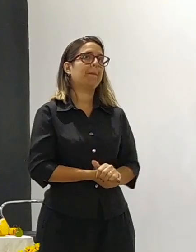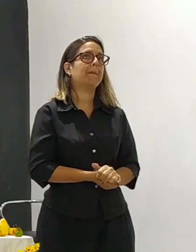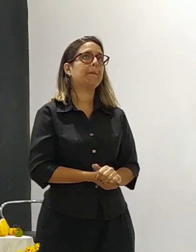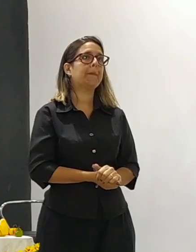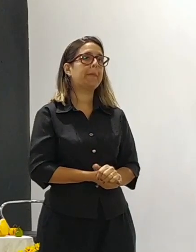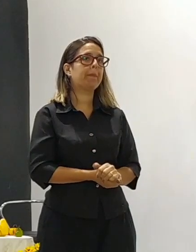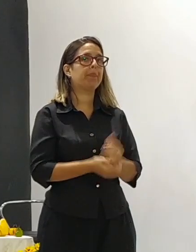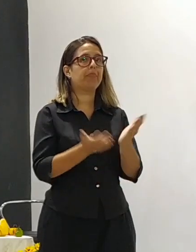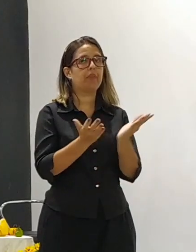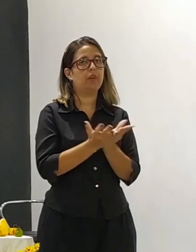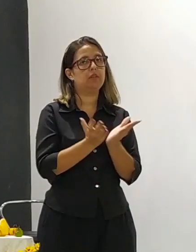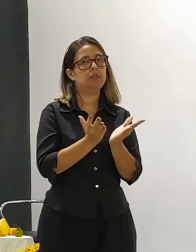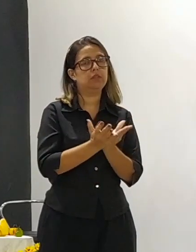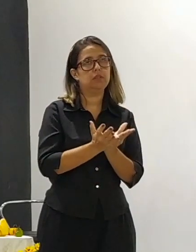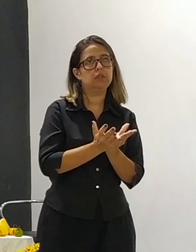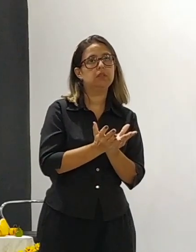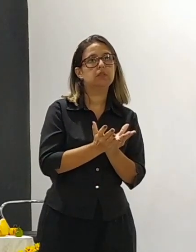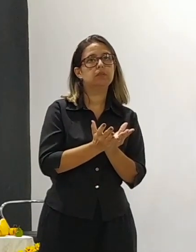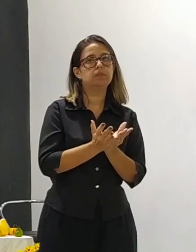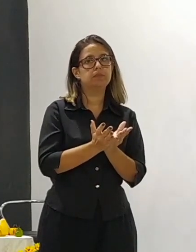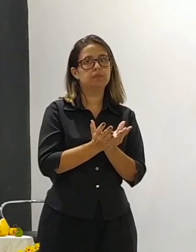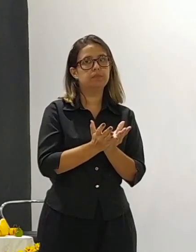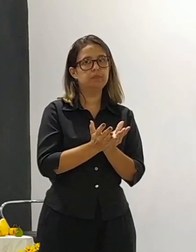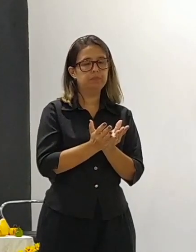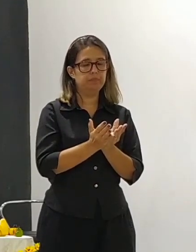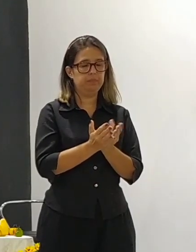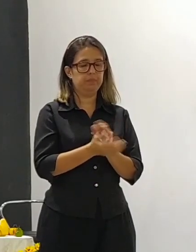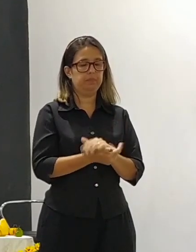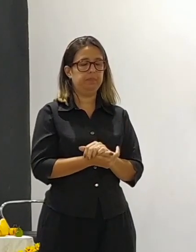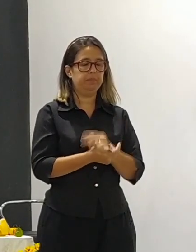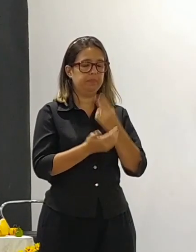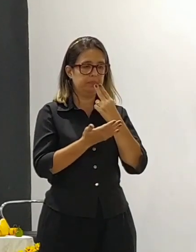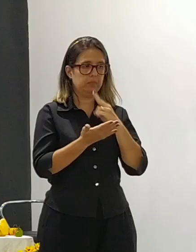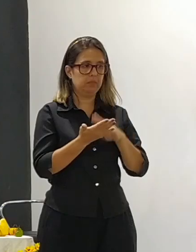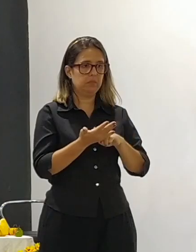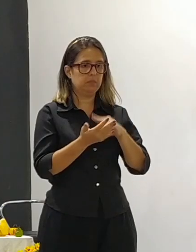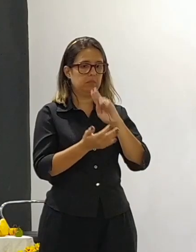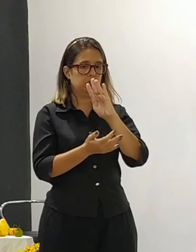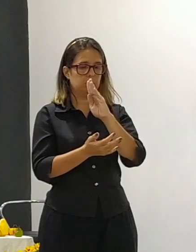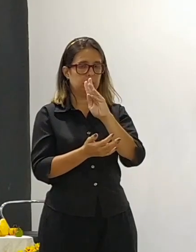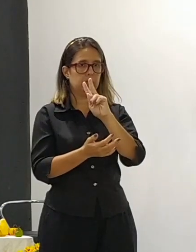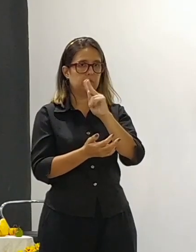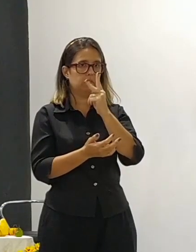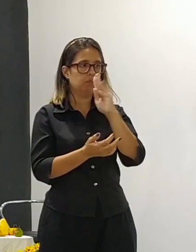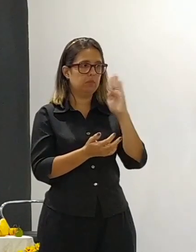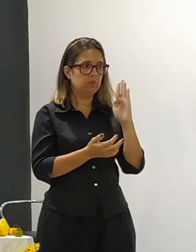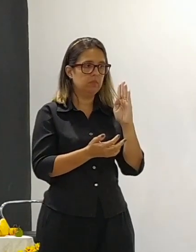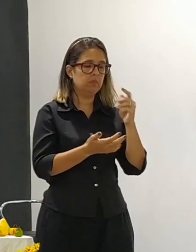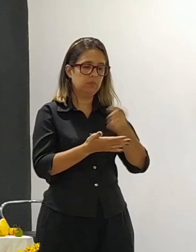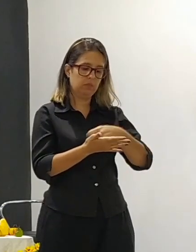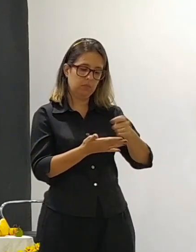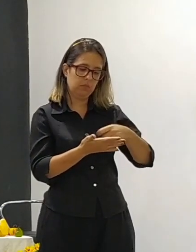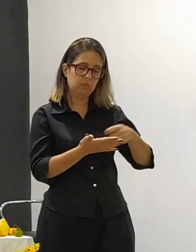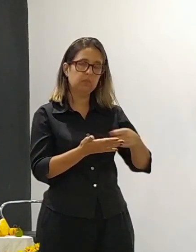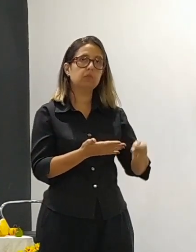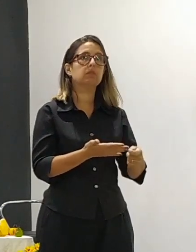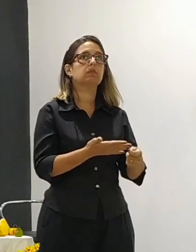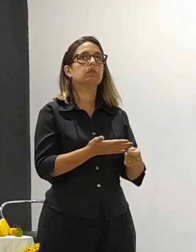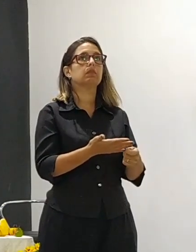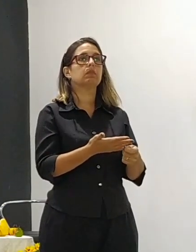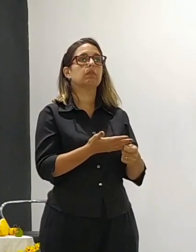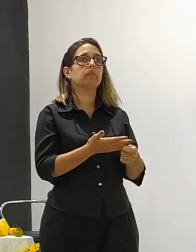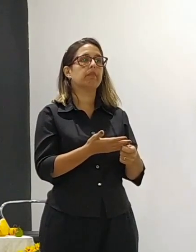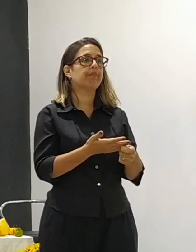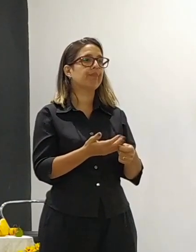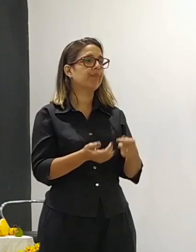esses crentes, né, para quem a carta aos Hebreus foi escrita, eles ainda eram